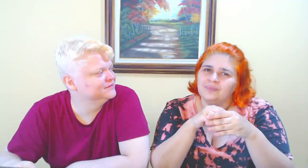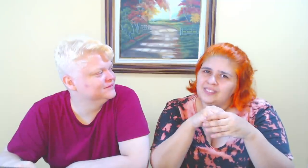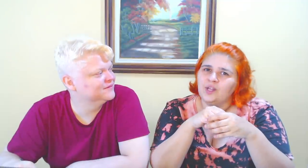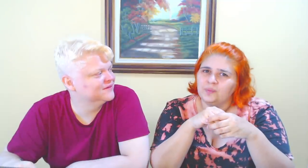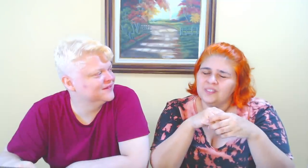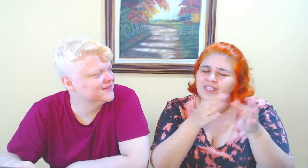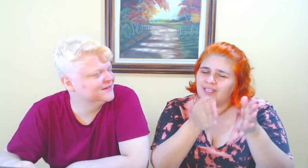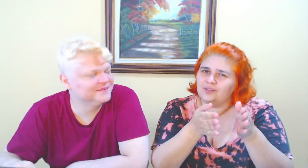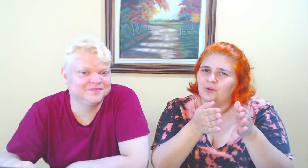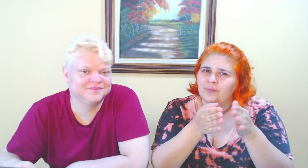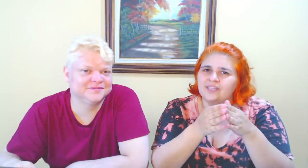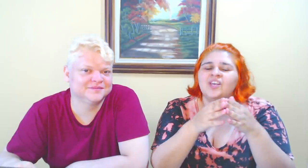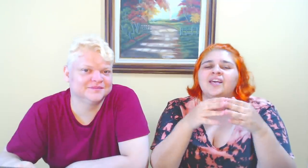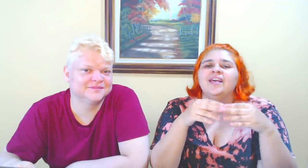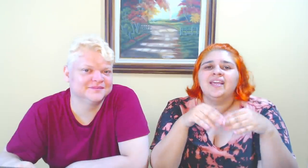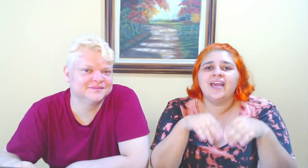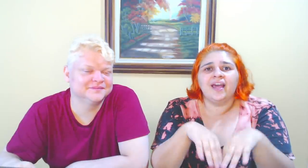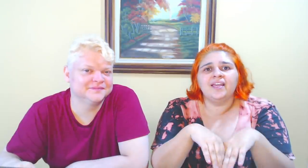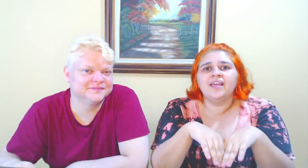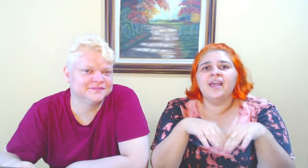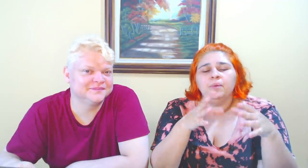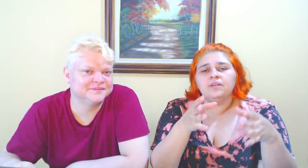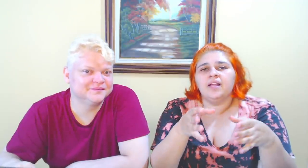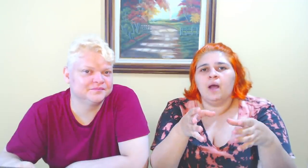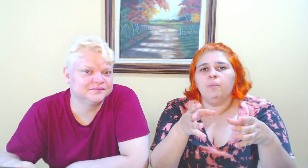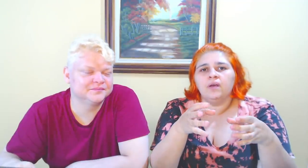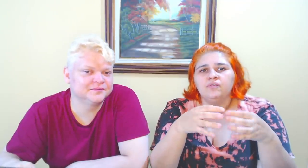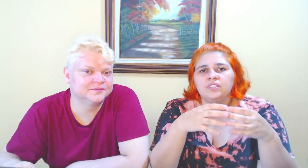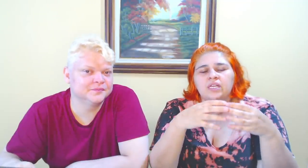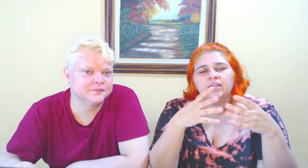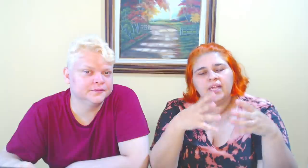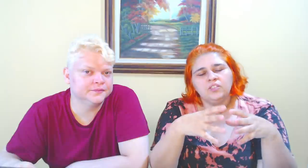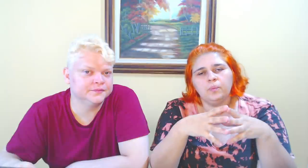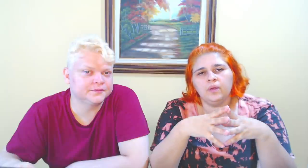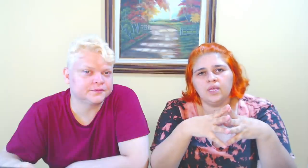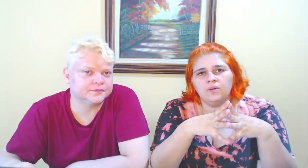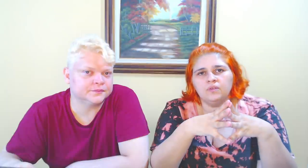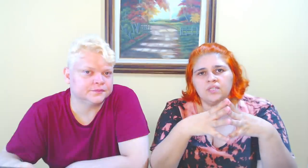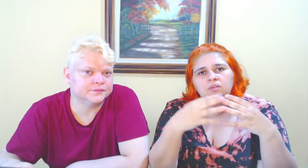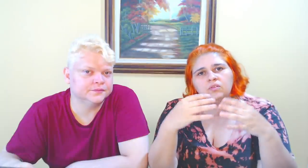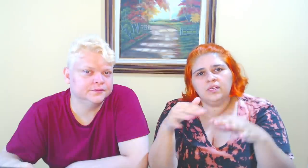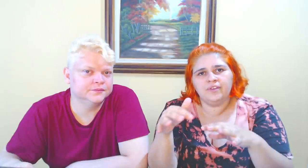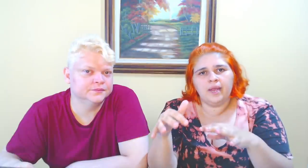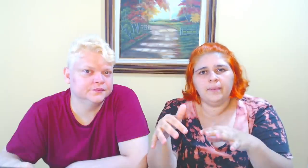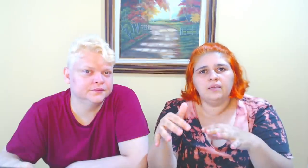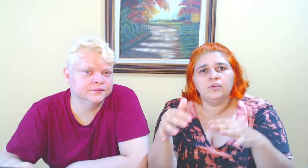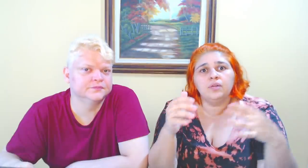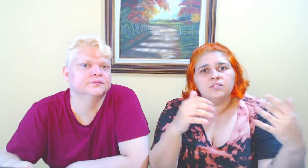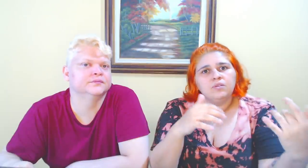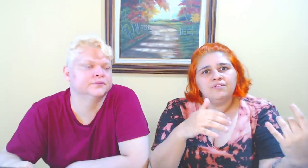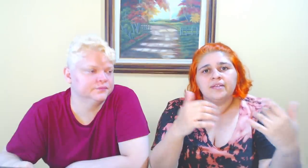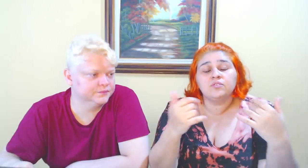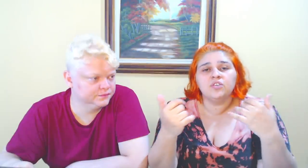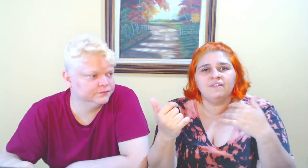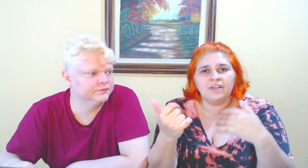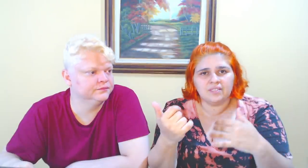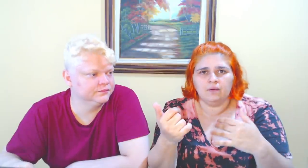sinopse Aqui no começo E aí é muito legal Porque você entende Um pouquinho o conceito Do livre-arbítrio Nesse universo de reversão